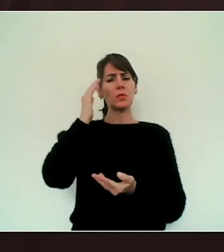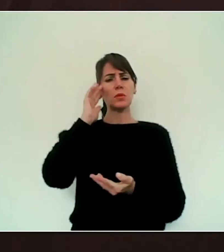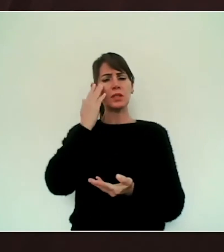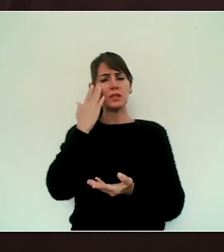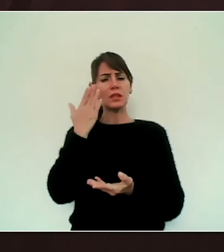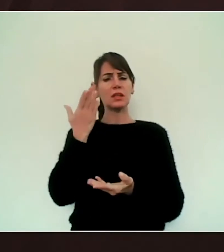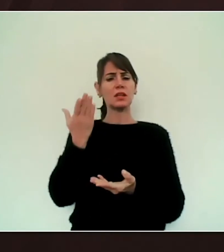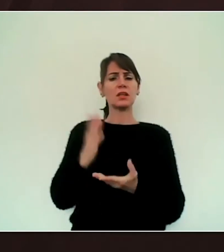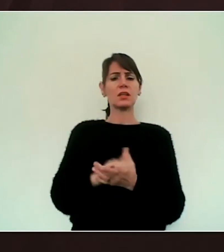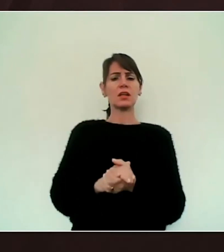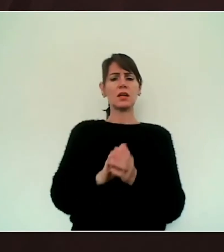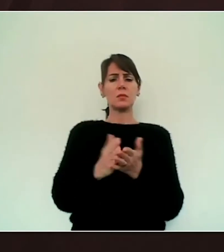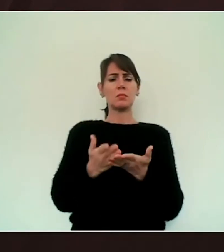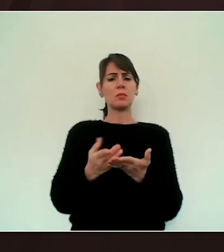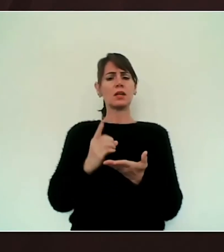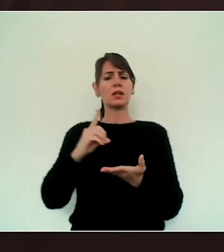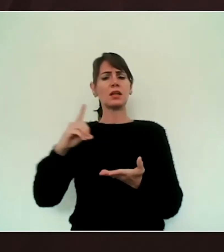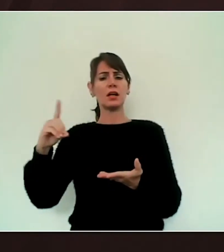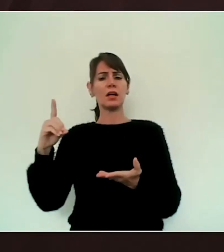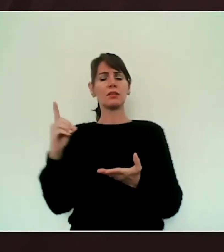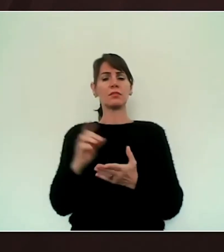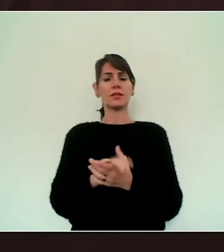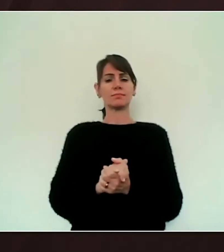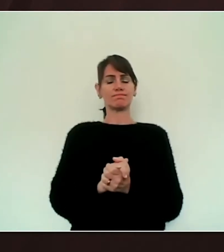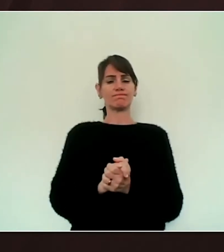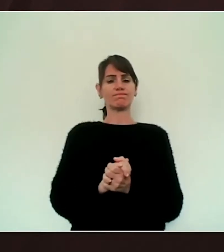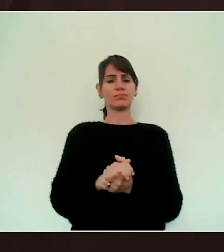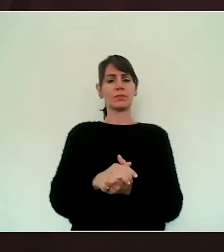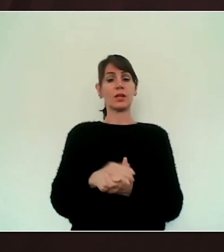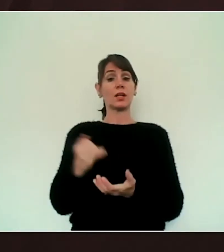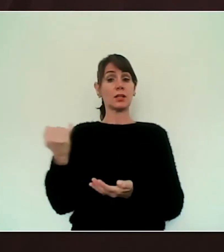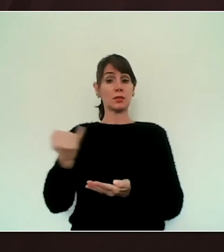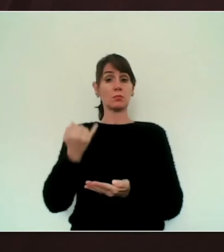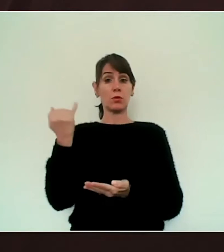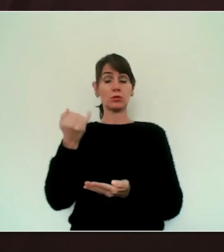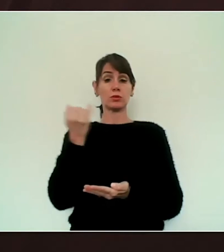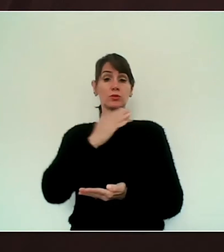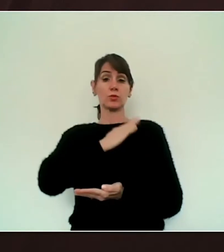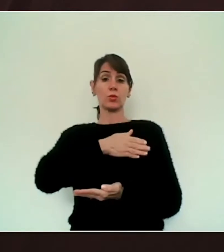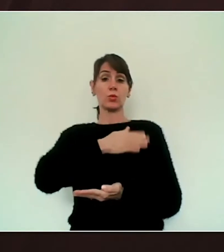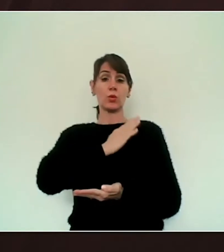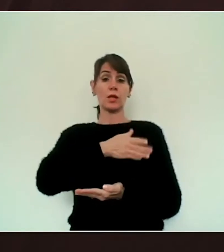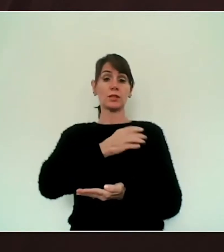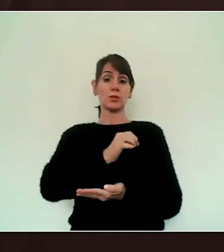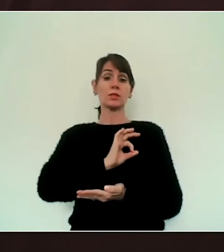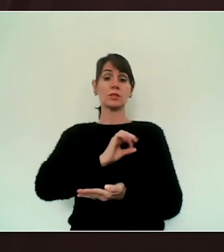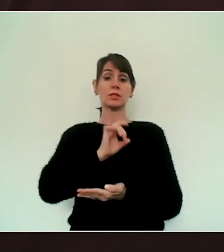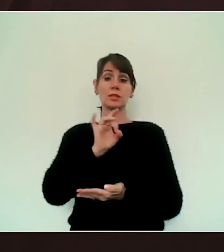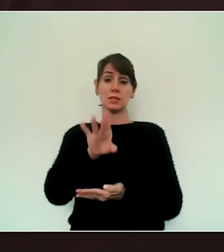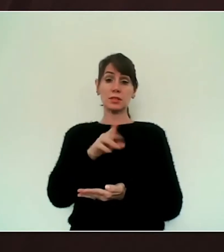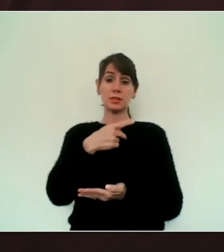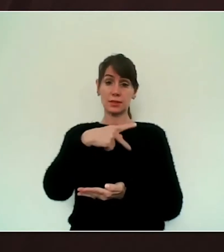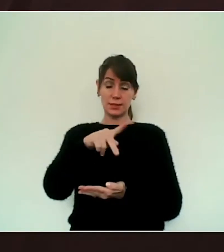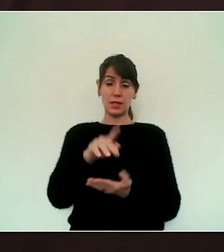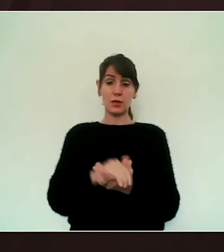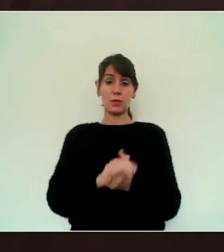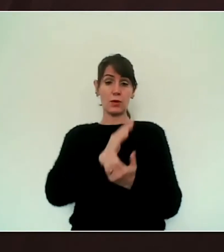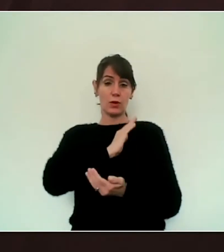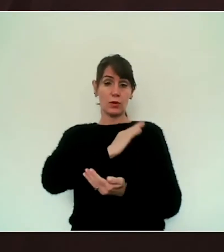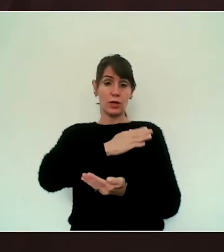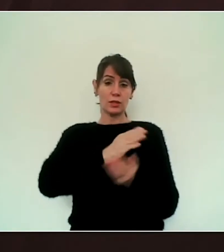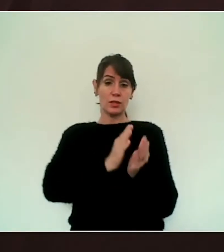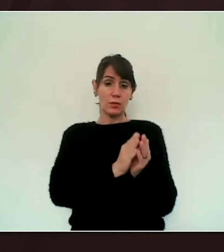Tudo depende do seu coração, tá? Aqui no versículo, vamos lá. Aí vem a explicação, né?